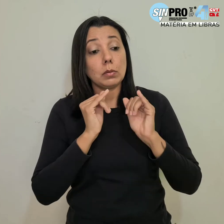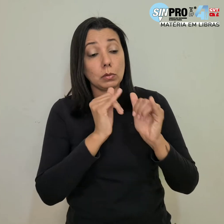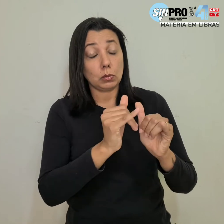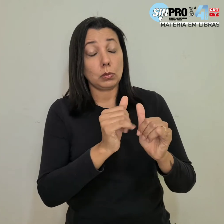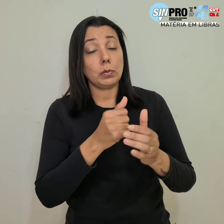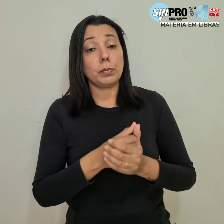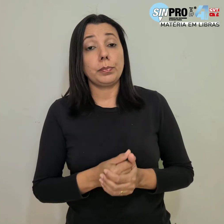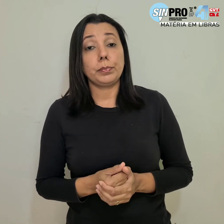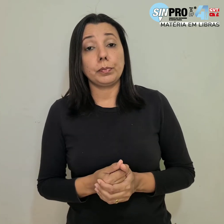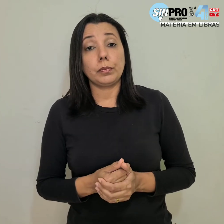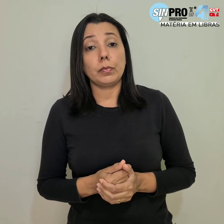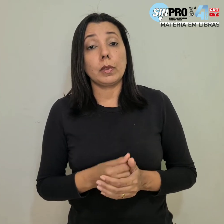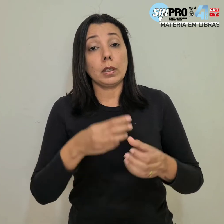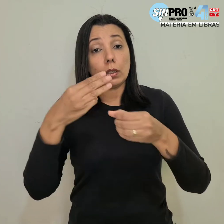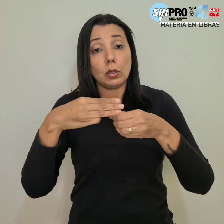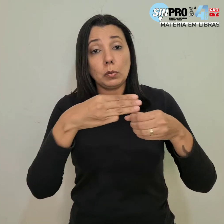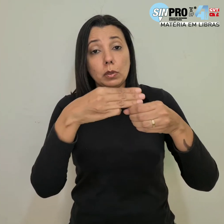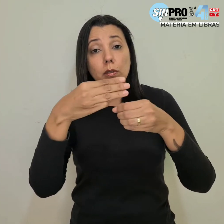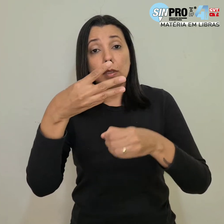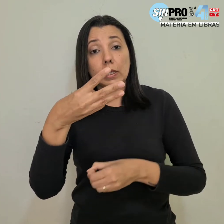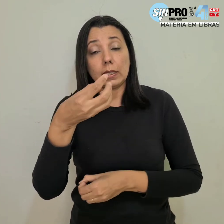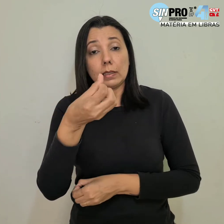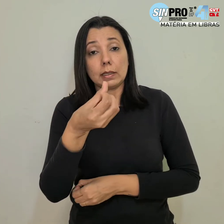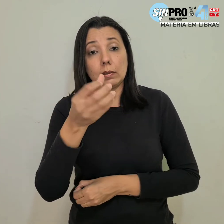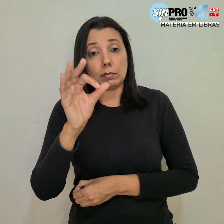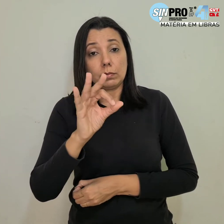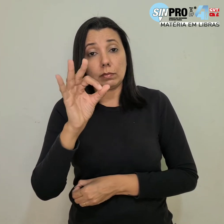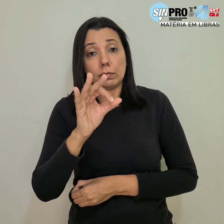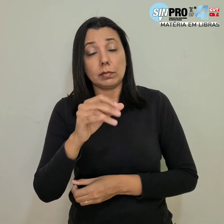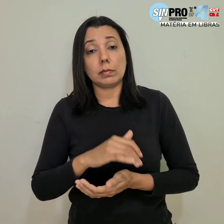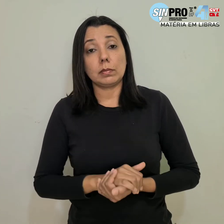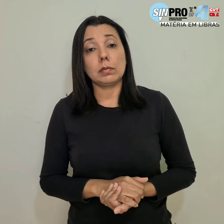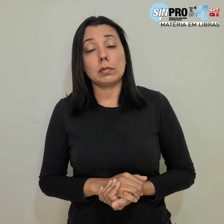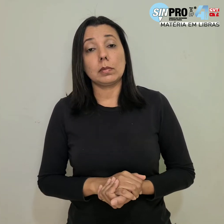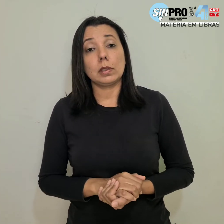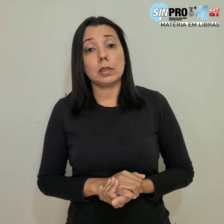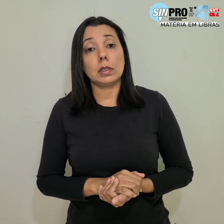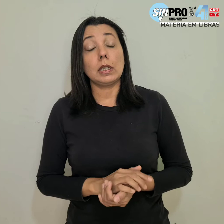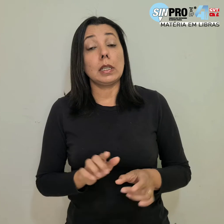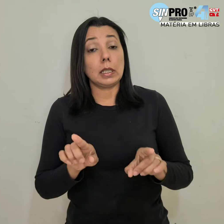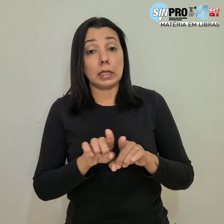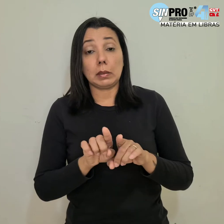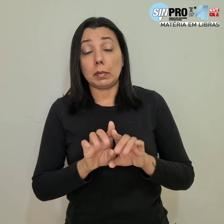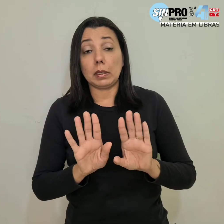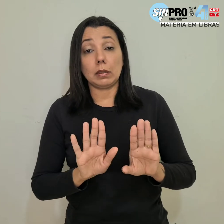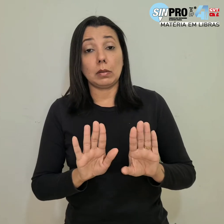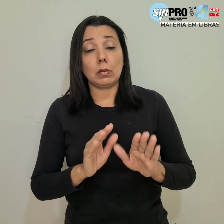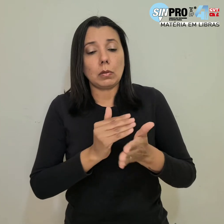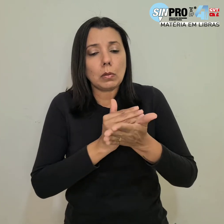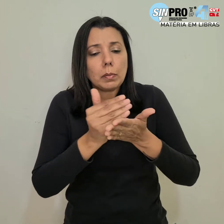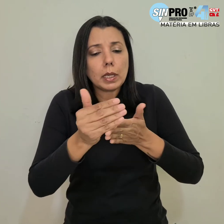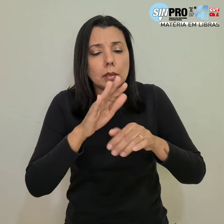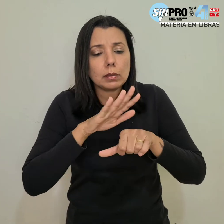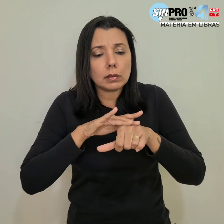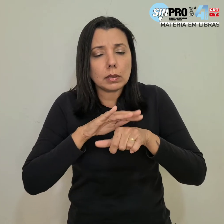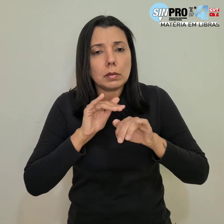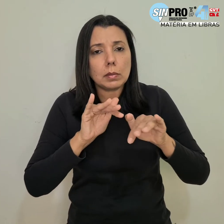anunciada e os municípios 36%. Fora isso, desde o início da pandemia,